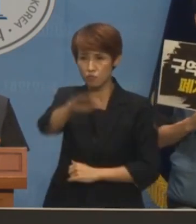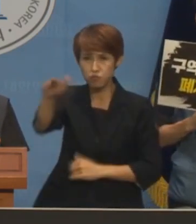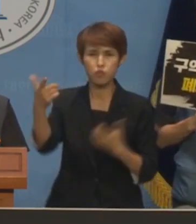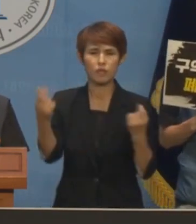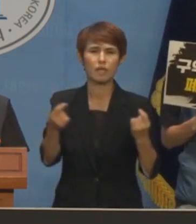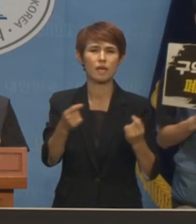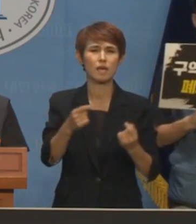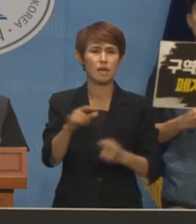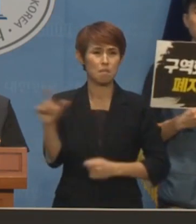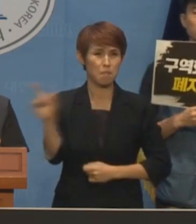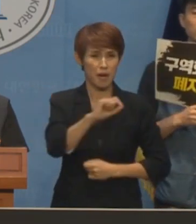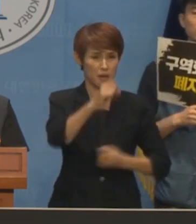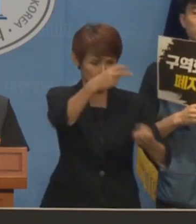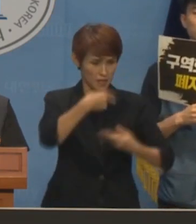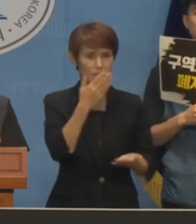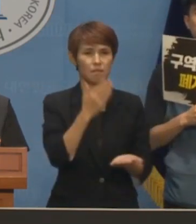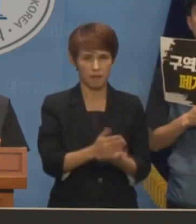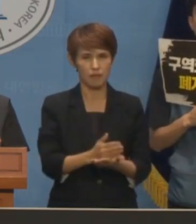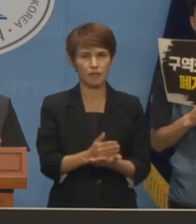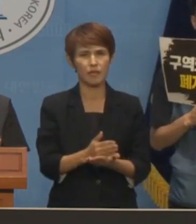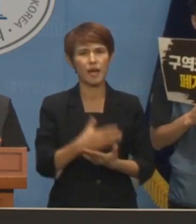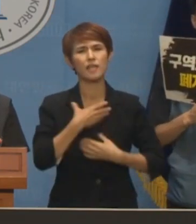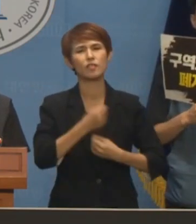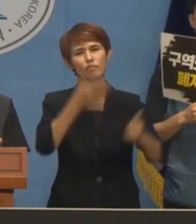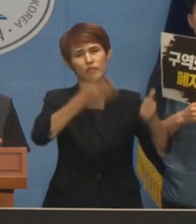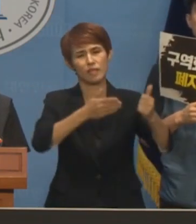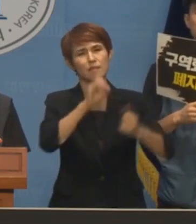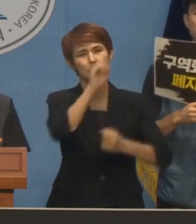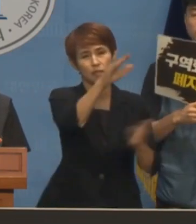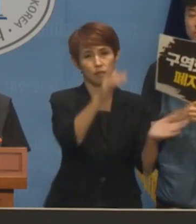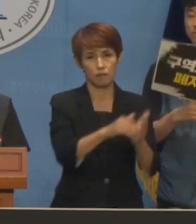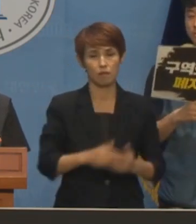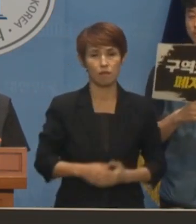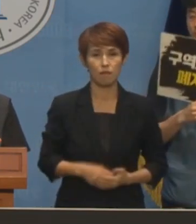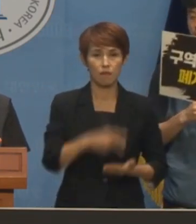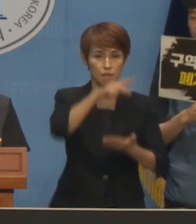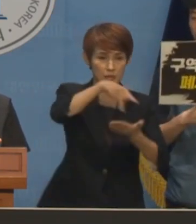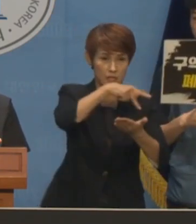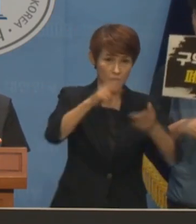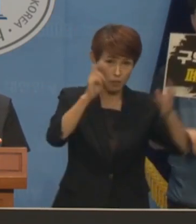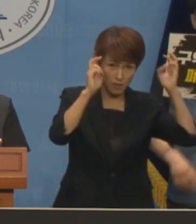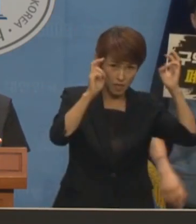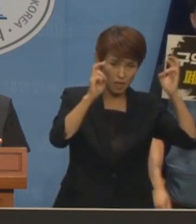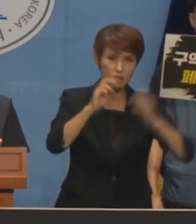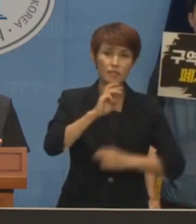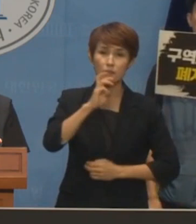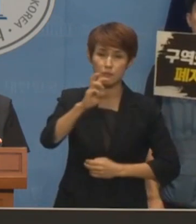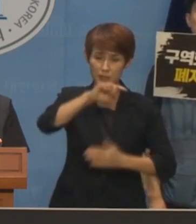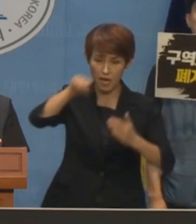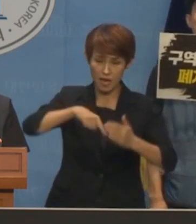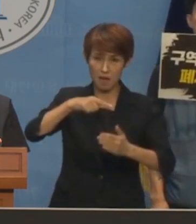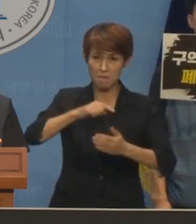경쟁 중단을 요구했습니다 결국 피자 업계는 30분 배달제